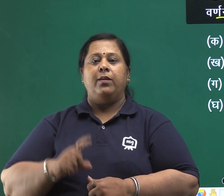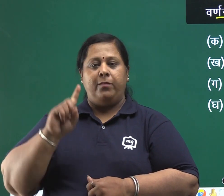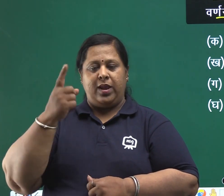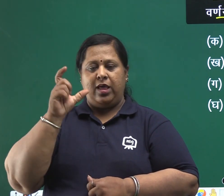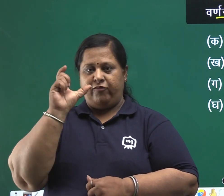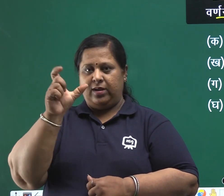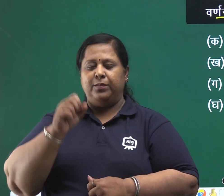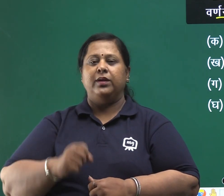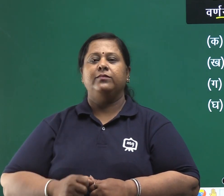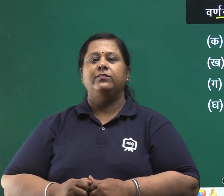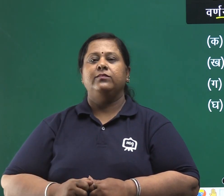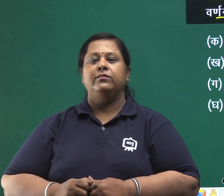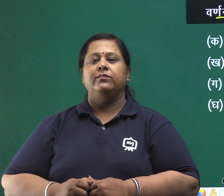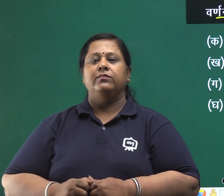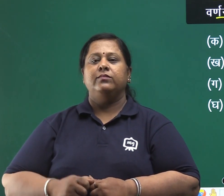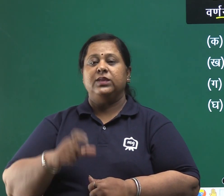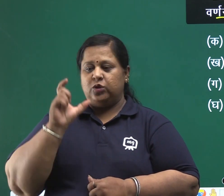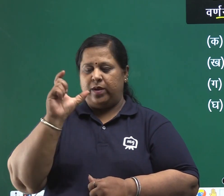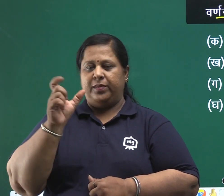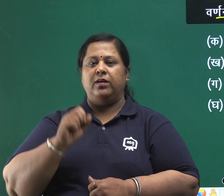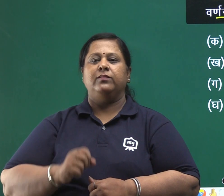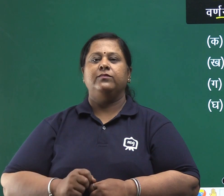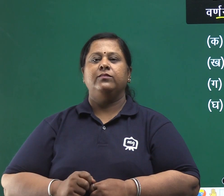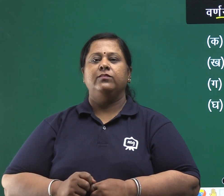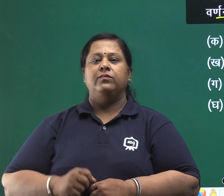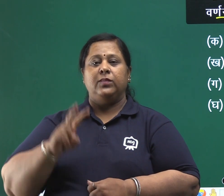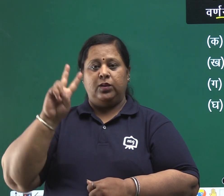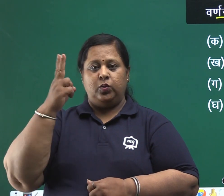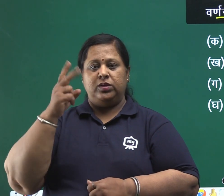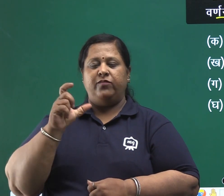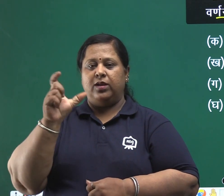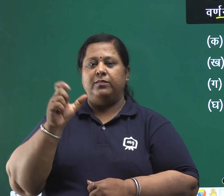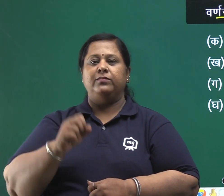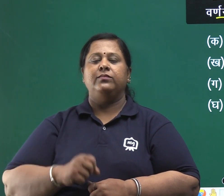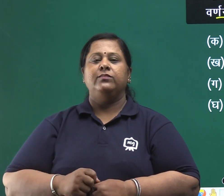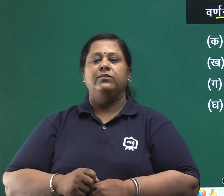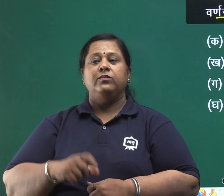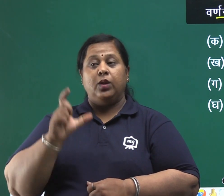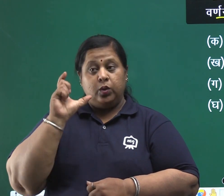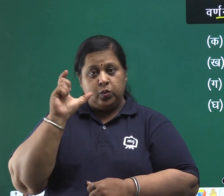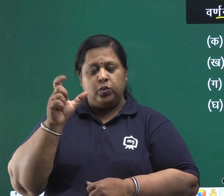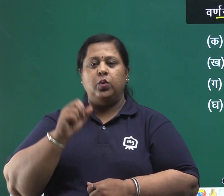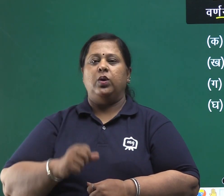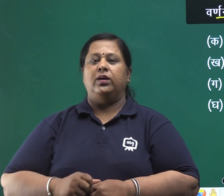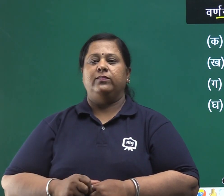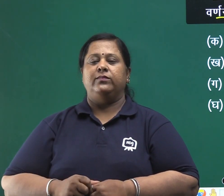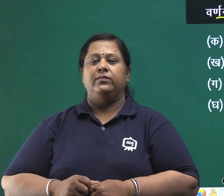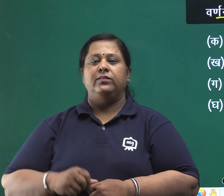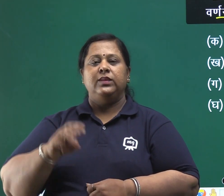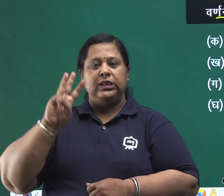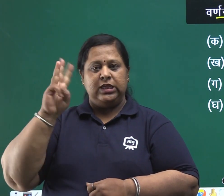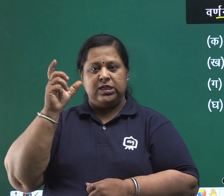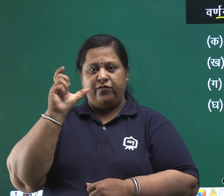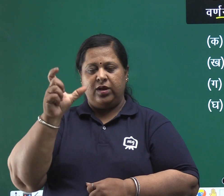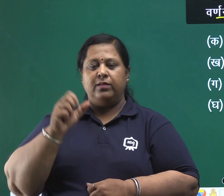पहला विकल्प है स्वयं का, दूसरा विकल्प दूसरों का,